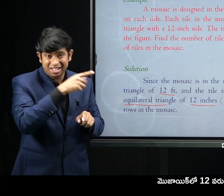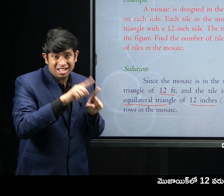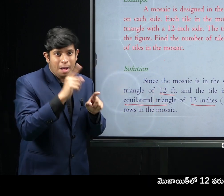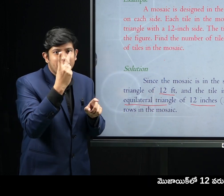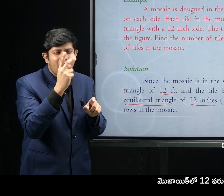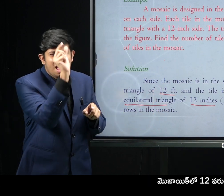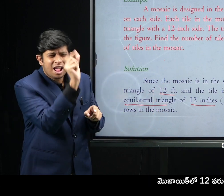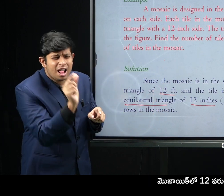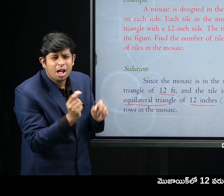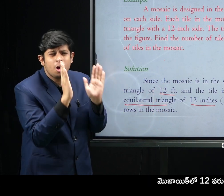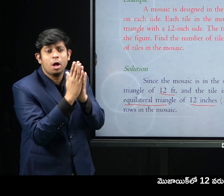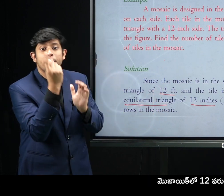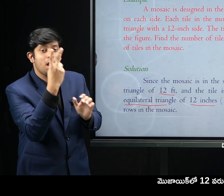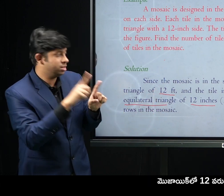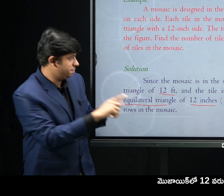మెజాయిక్లో 12 వరుసలు ఉంటాయి.